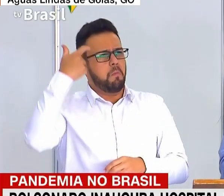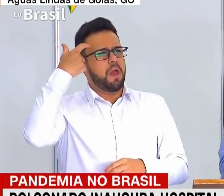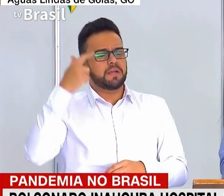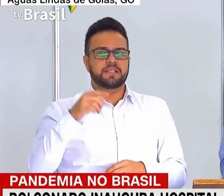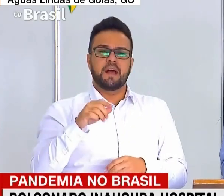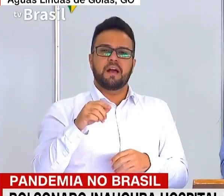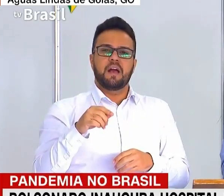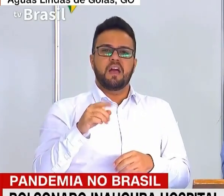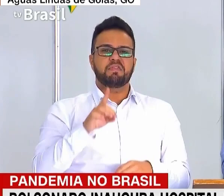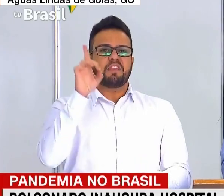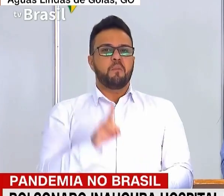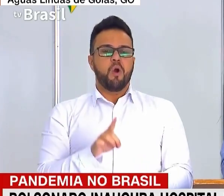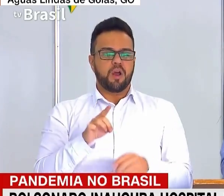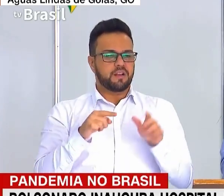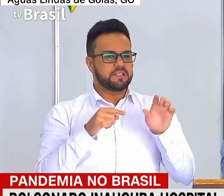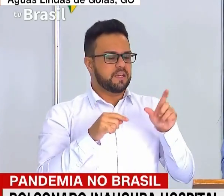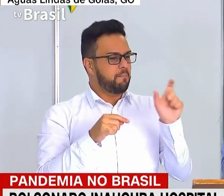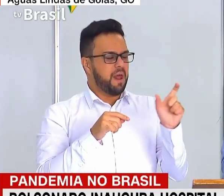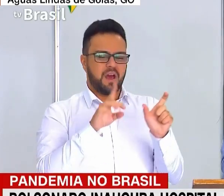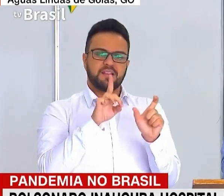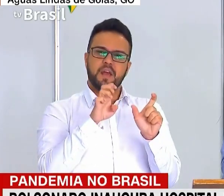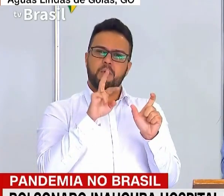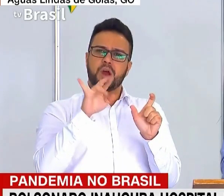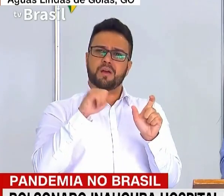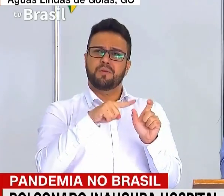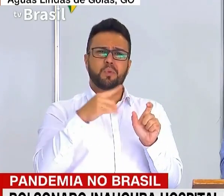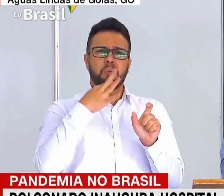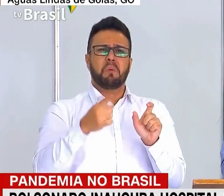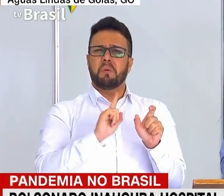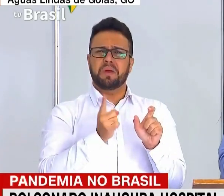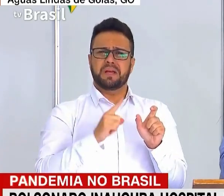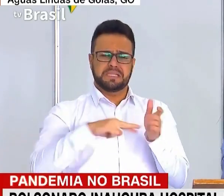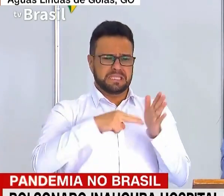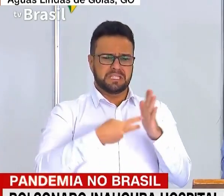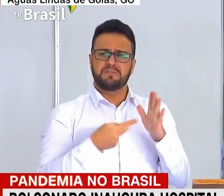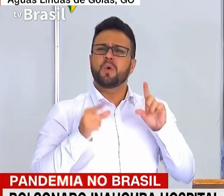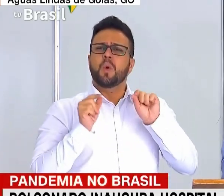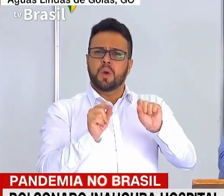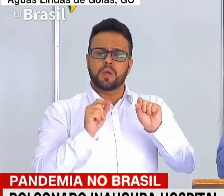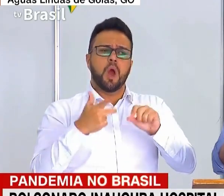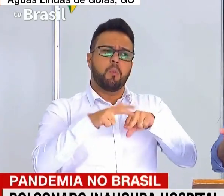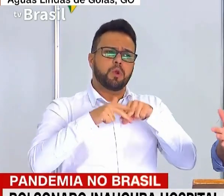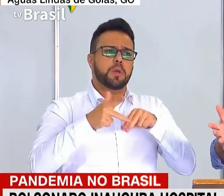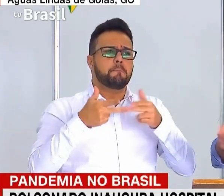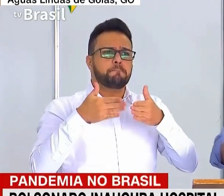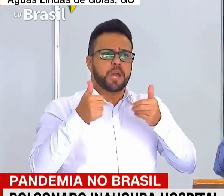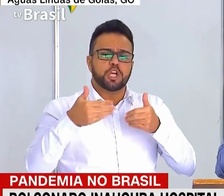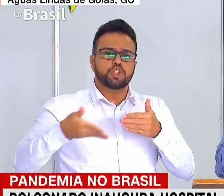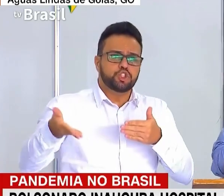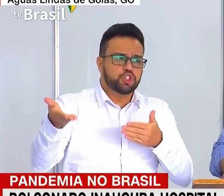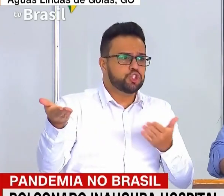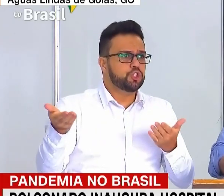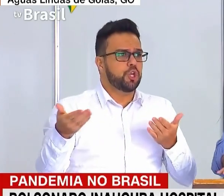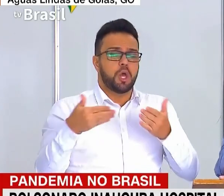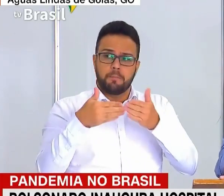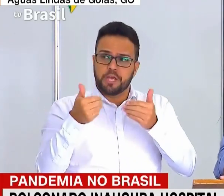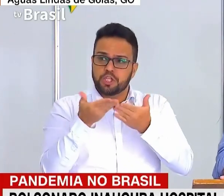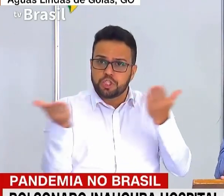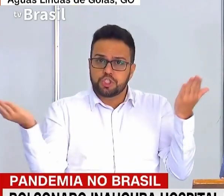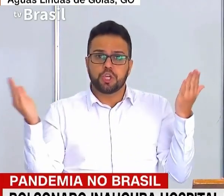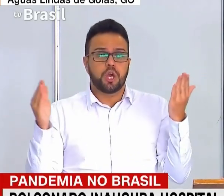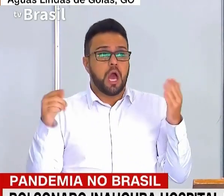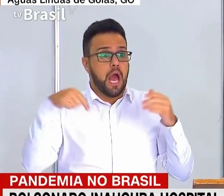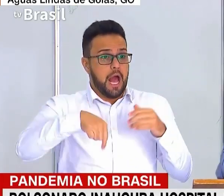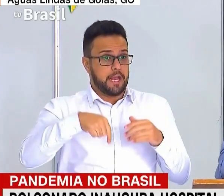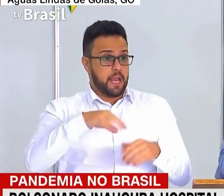nunca souberam o que é e nunca zelaram por ela. Então, a gente faz o apelo. Não está previsto para a nossa inteligência movimento